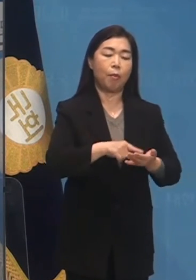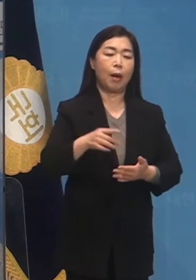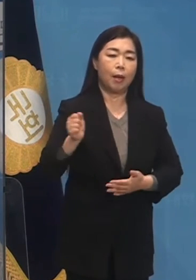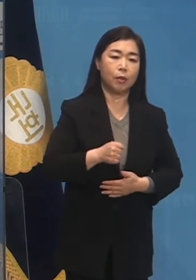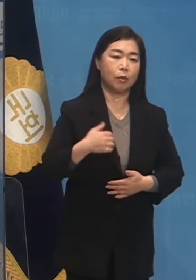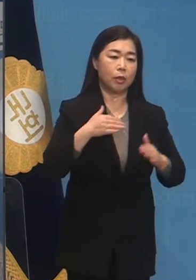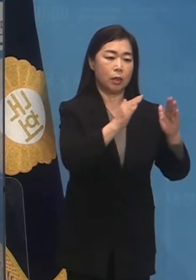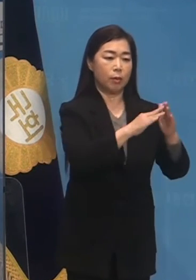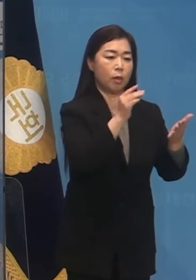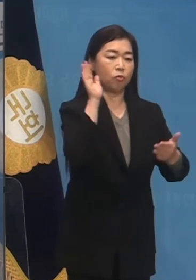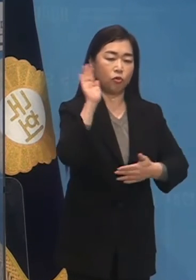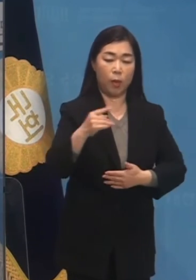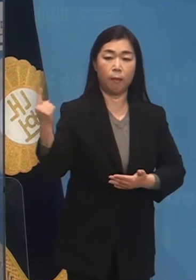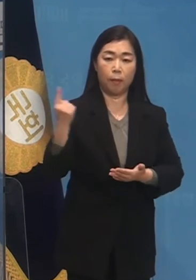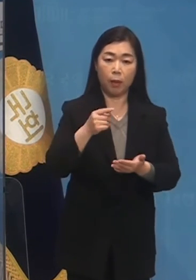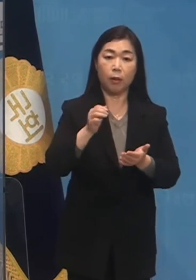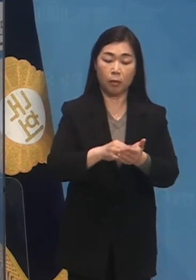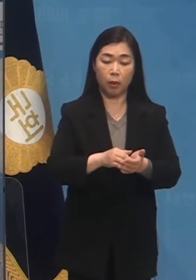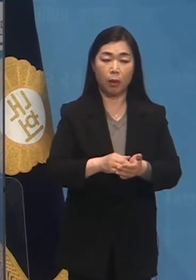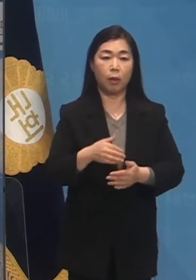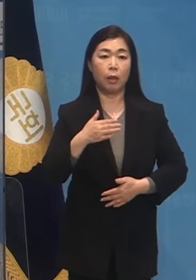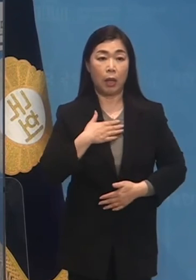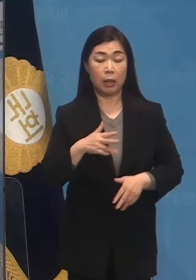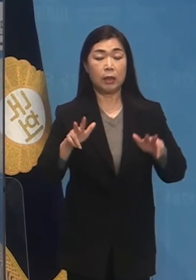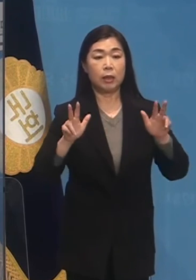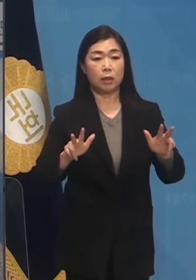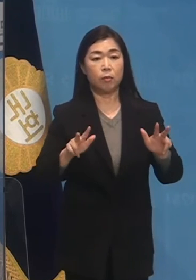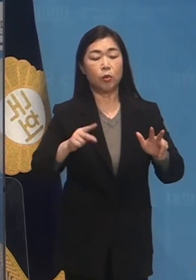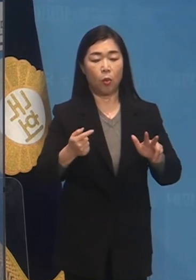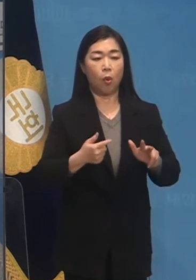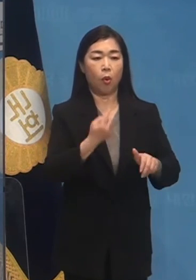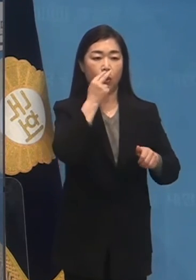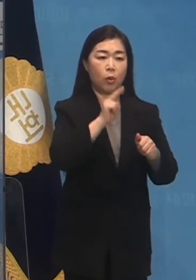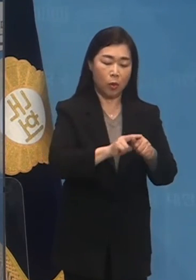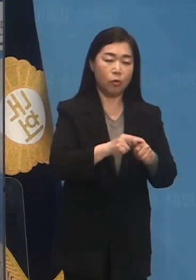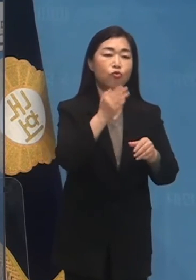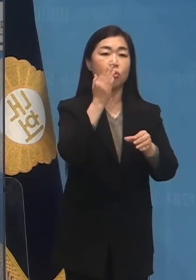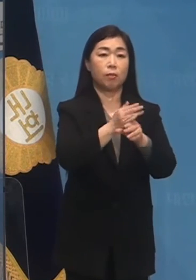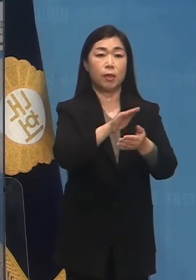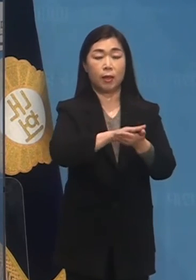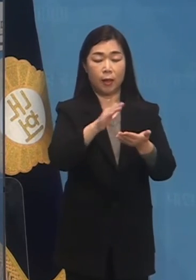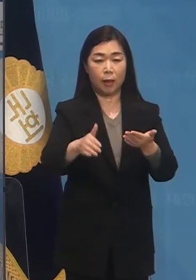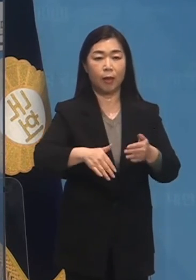저는 아직도 도전의 길 위에 서 있는 청춘입니다. 감사합니다.